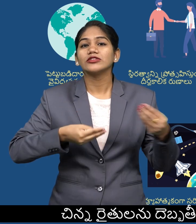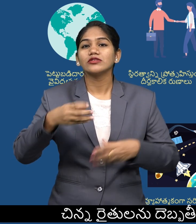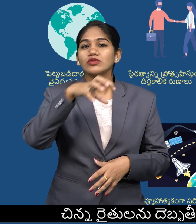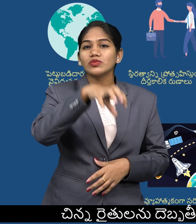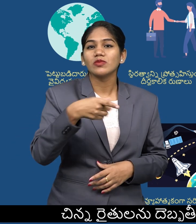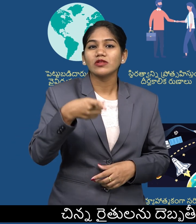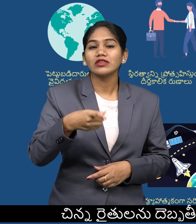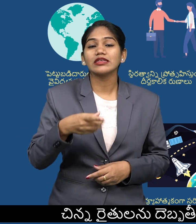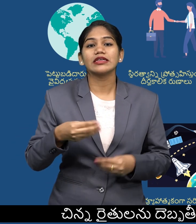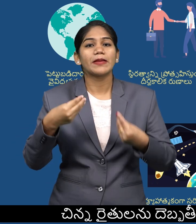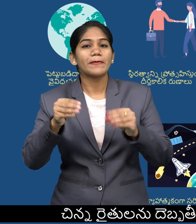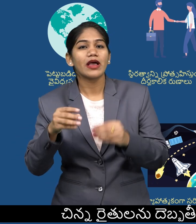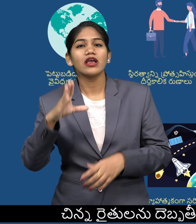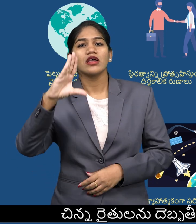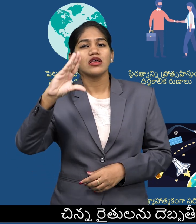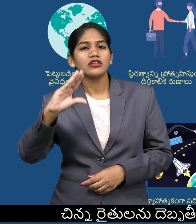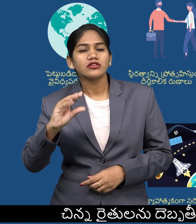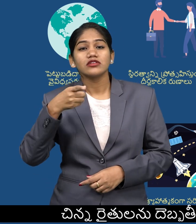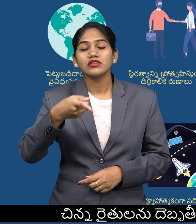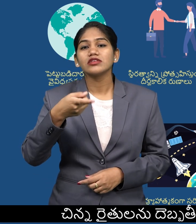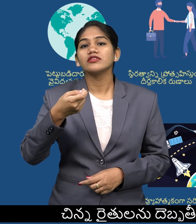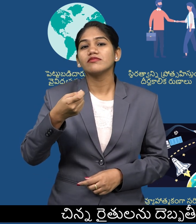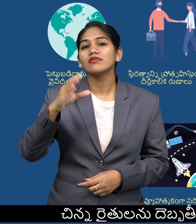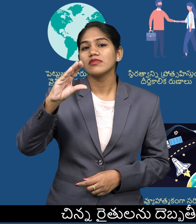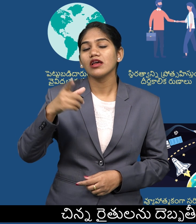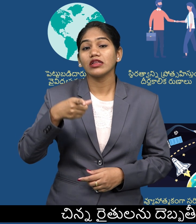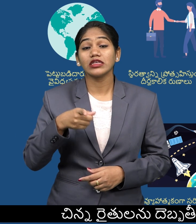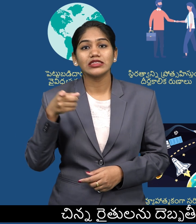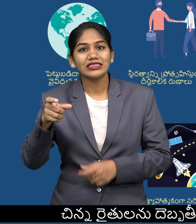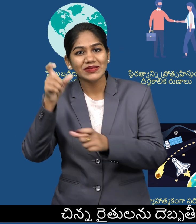చిన్న రైతులను దెబ్బతీస్తుందని విమర్శకులు అంటున్నారు.